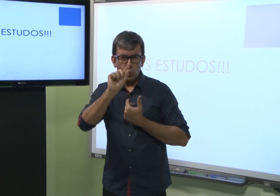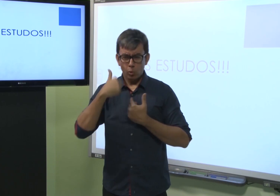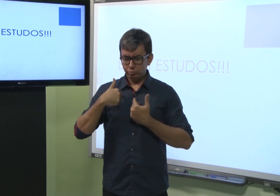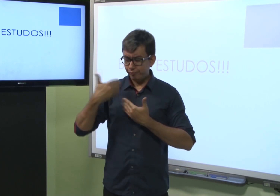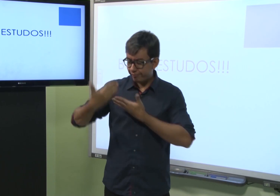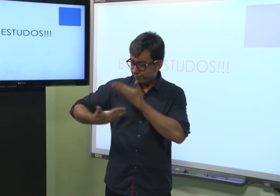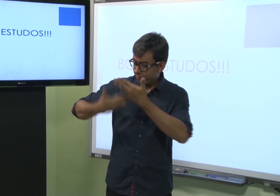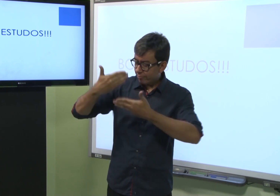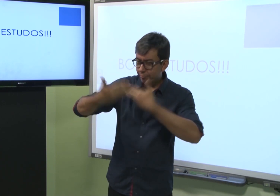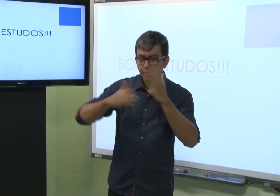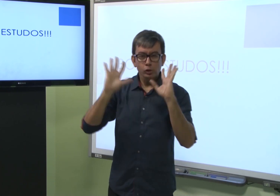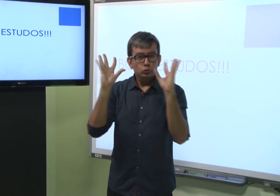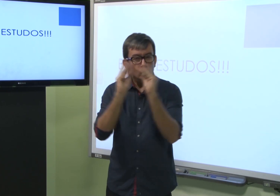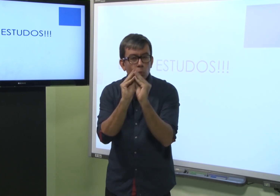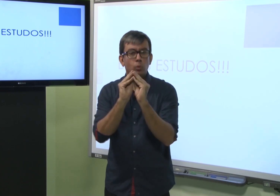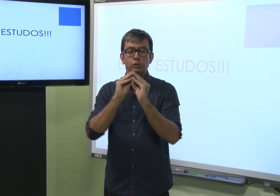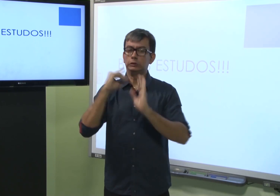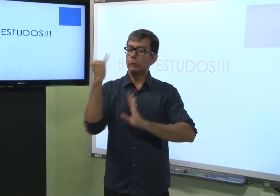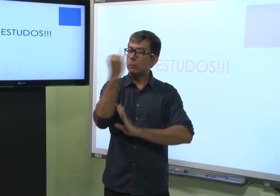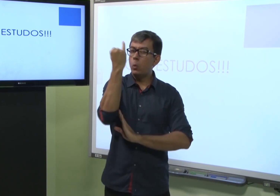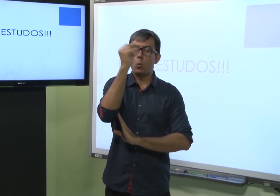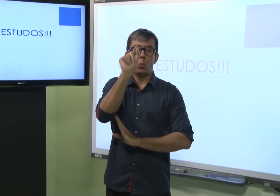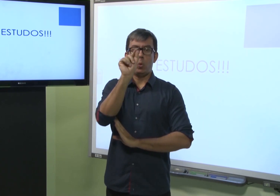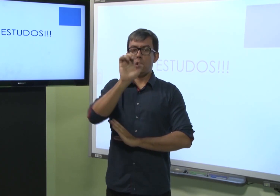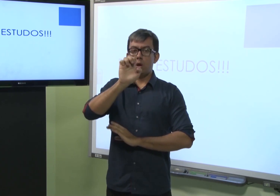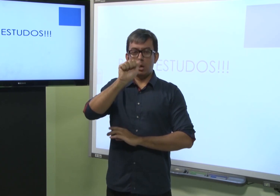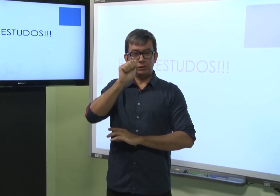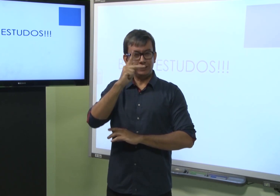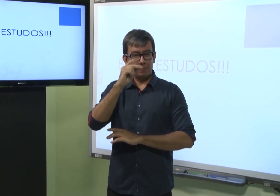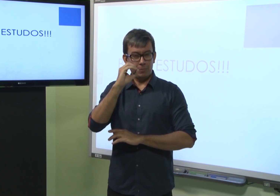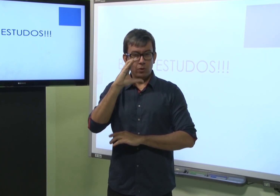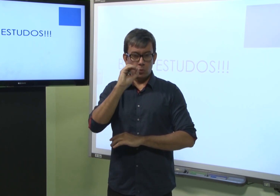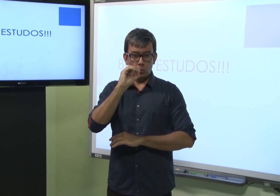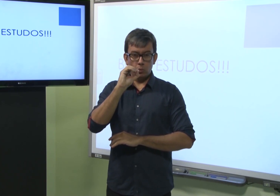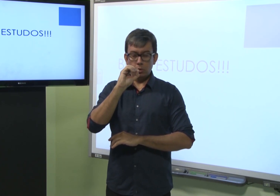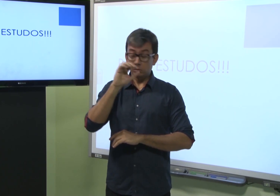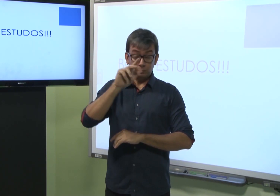vocês entenderam? Eu vou fazer um resumo da aula de hoje.